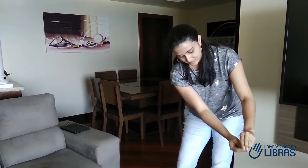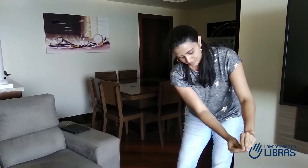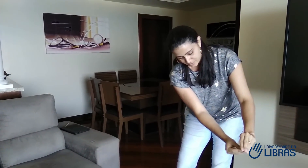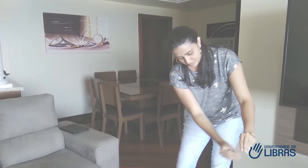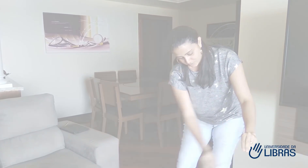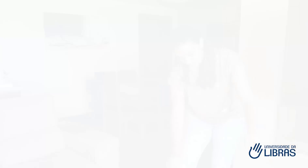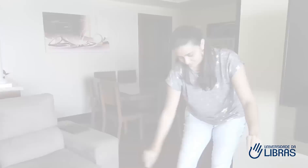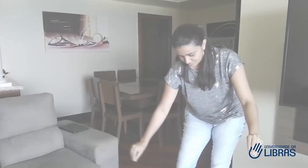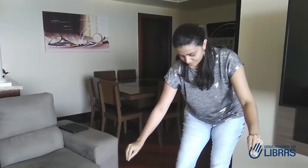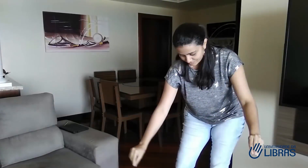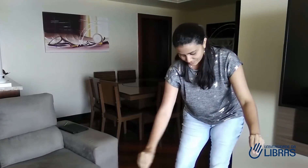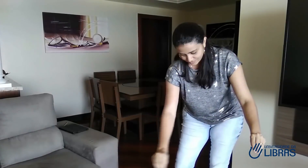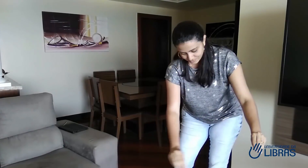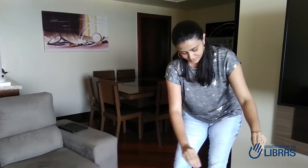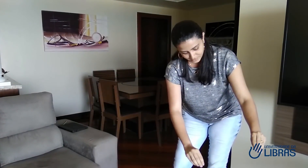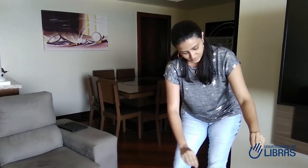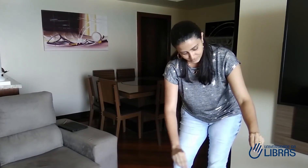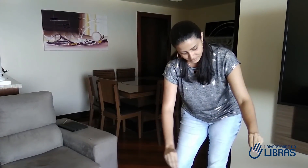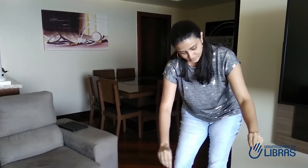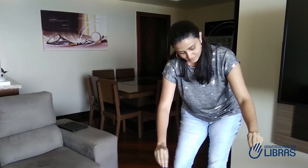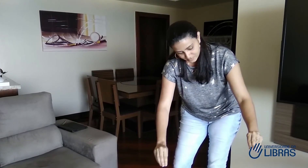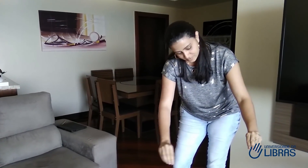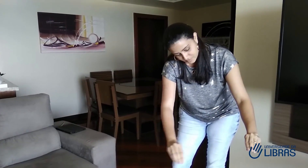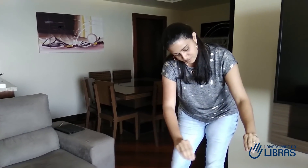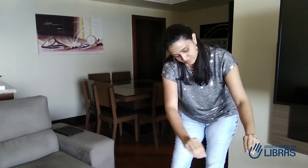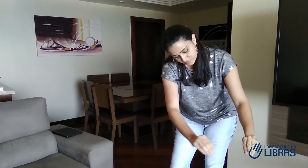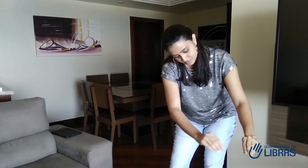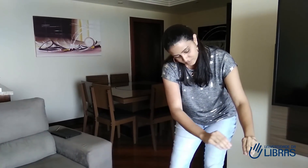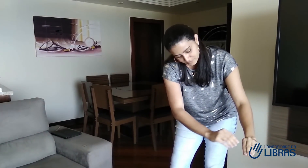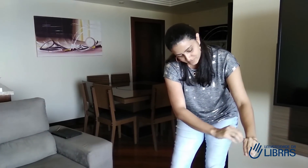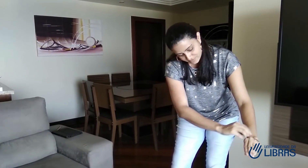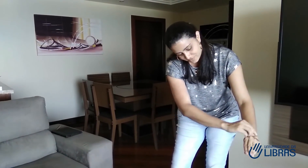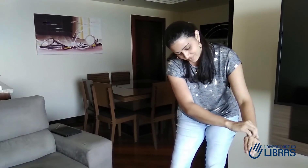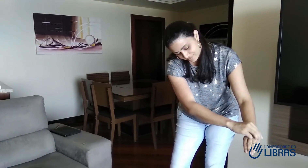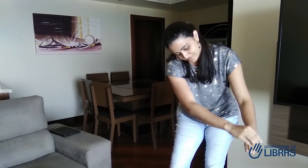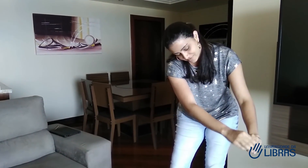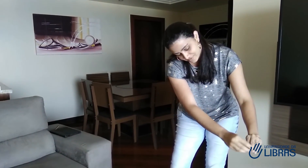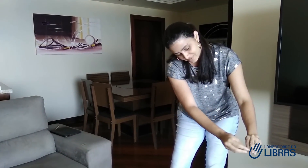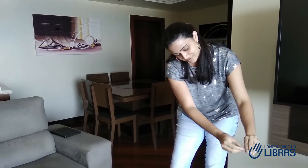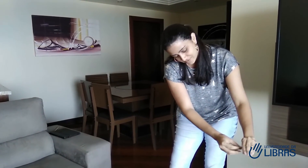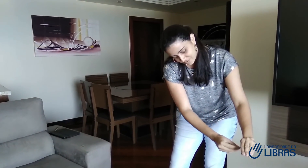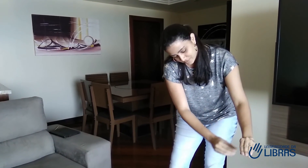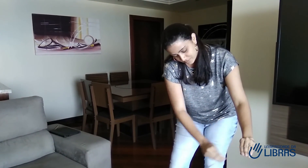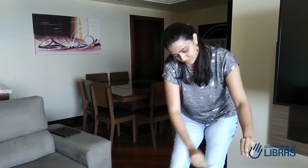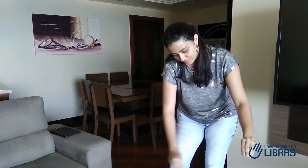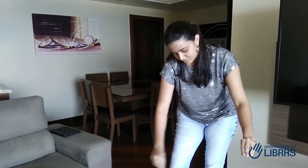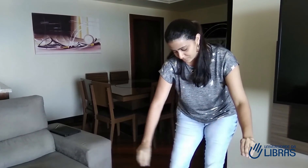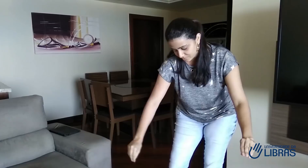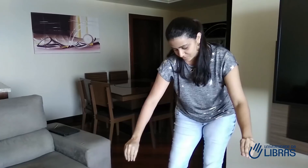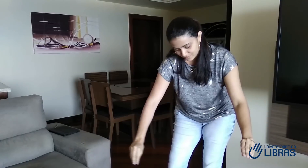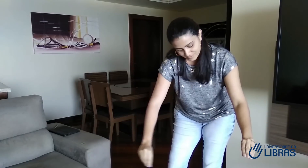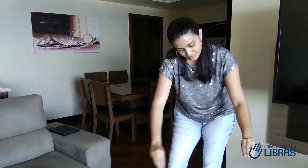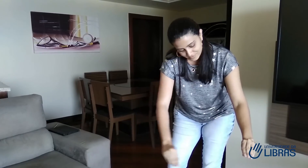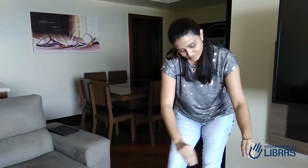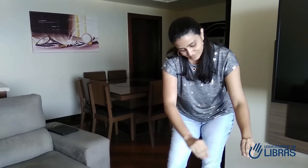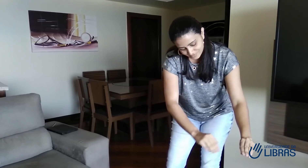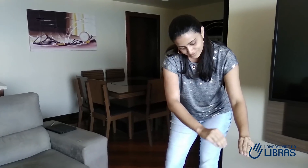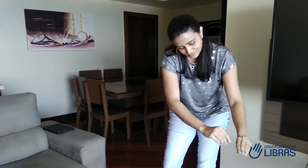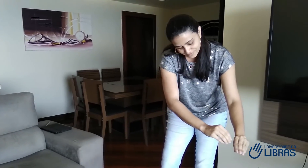tentei ao máximo usar classificadores e os sinais que eu sabia para descrever um ambiente,